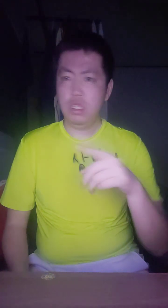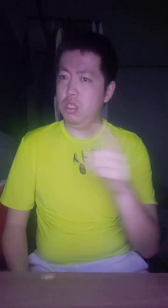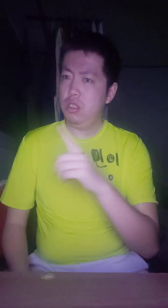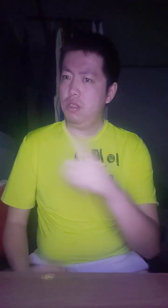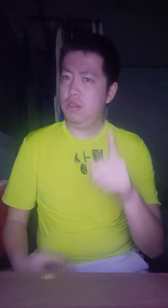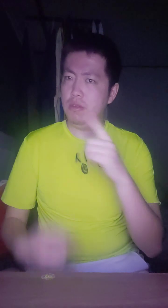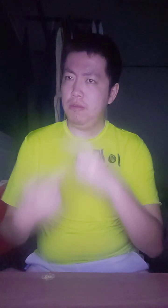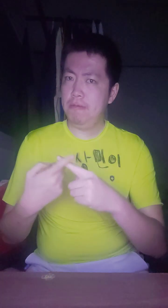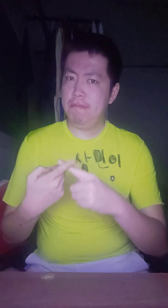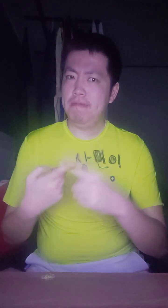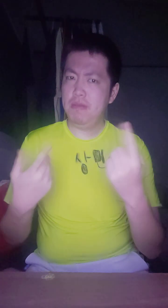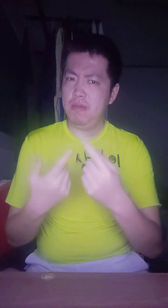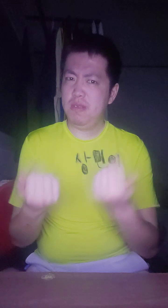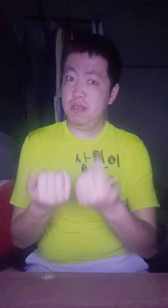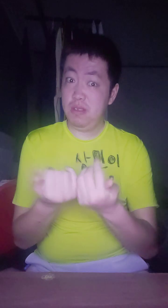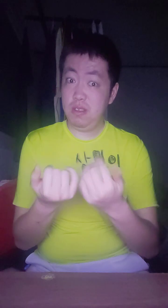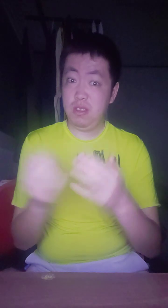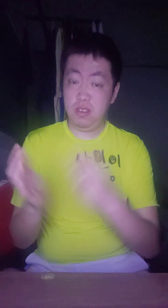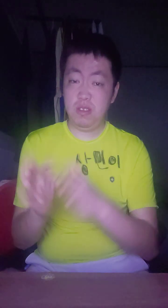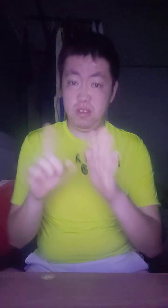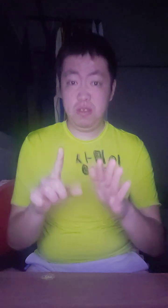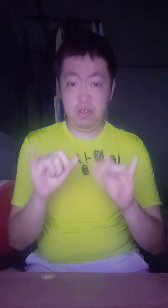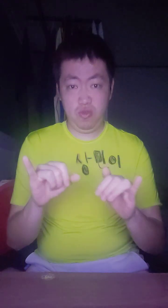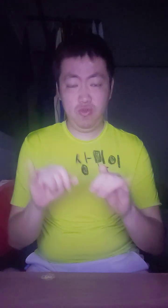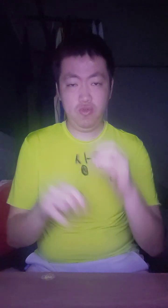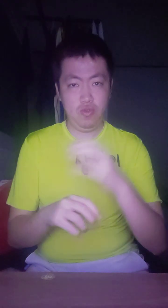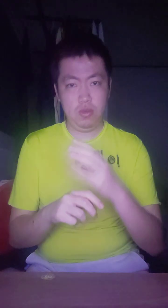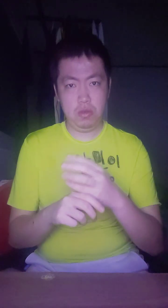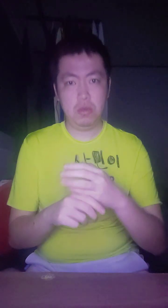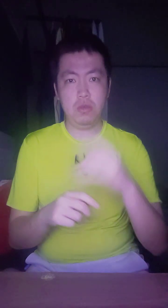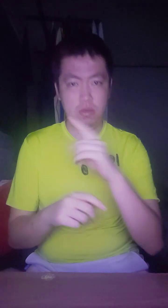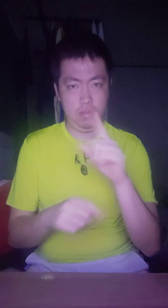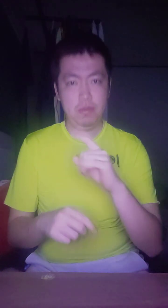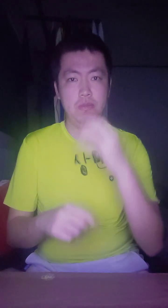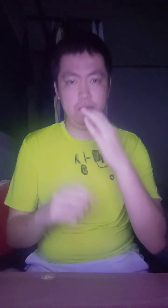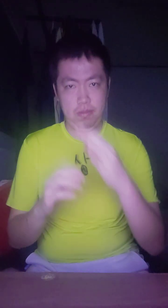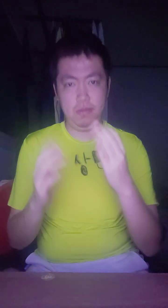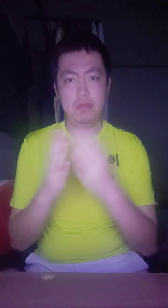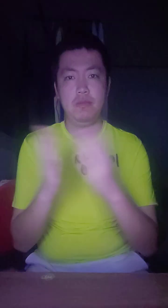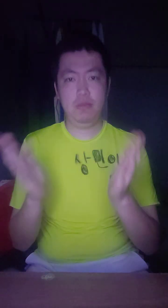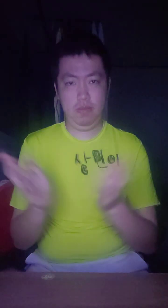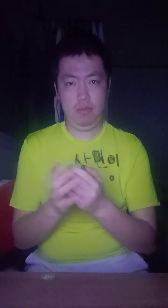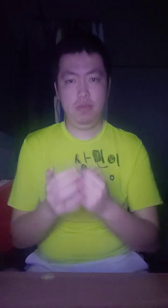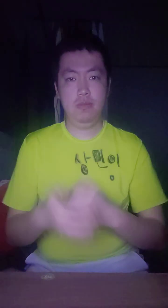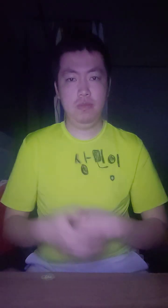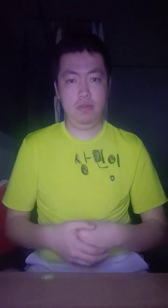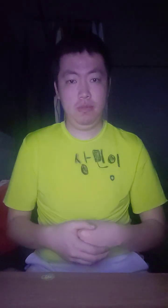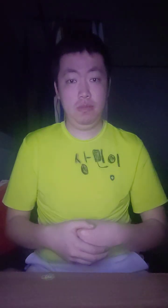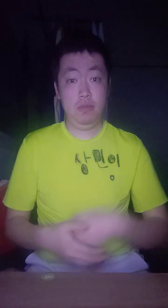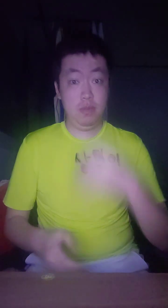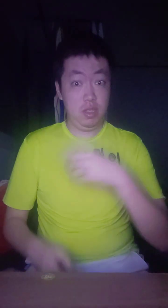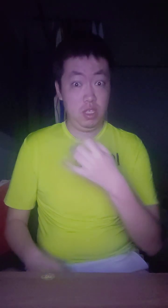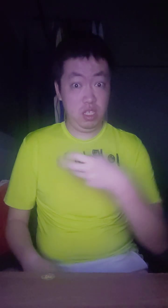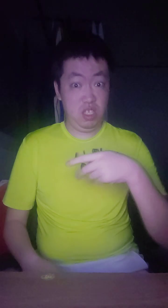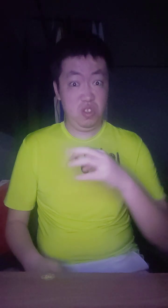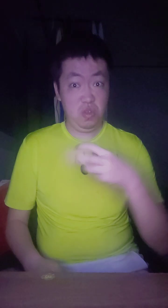없이 A씨를 7급에서 6급으로 승진시킨 것으로 확인됐습니다. 디지털 성범죄의 발생부터